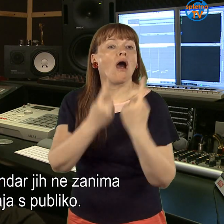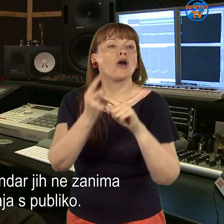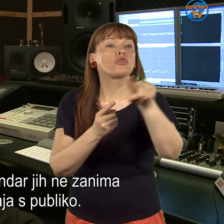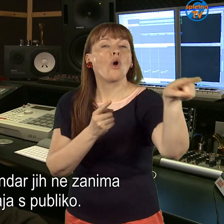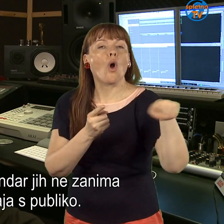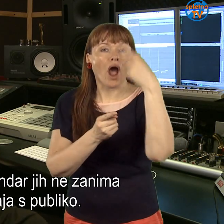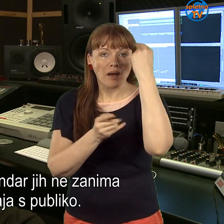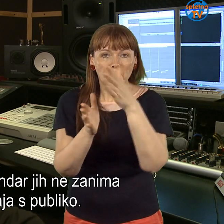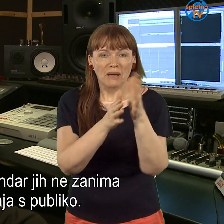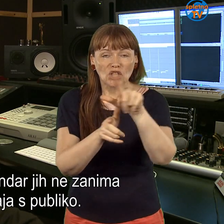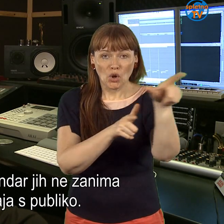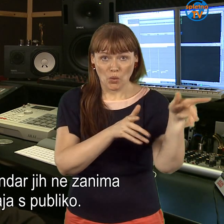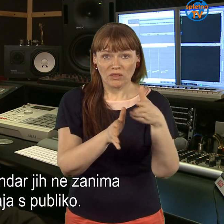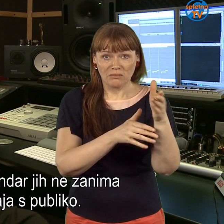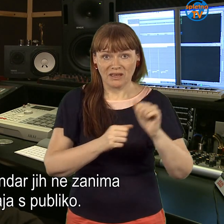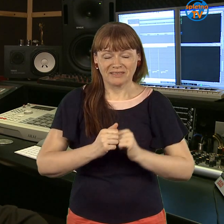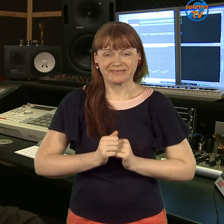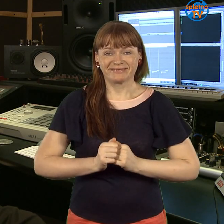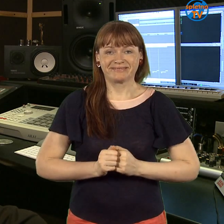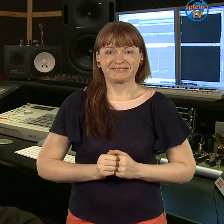z publiko.